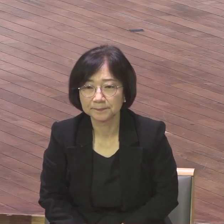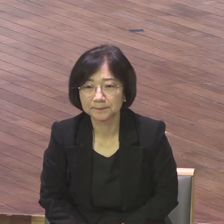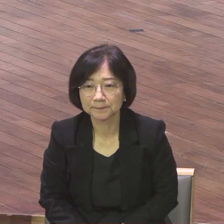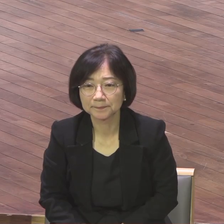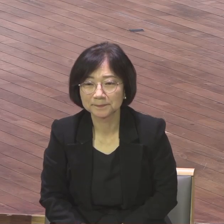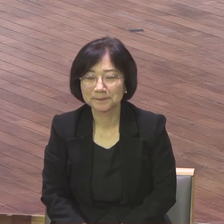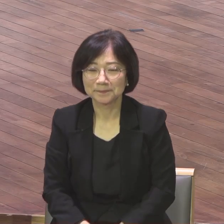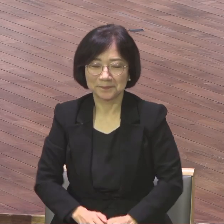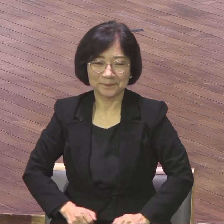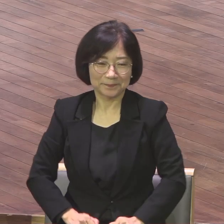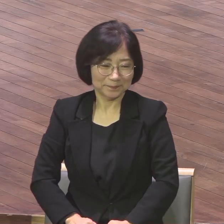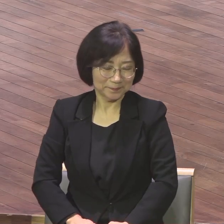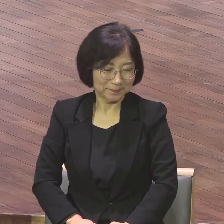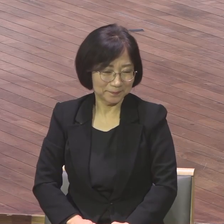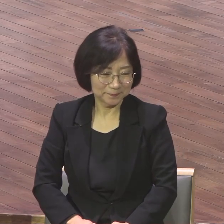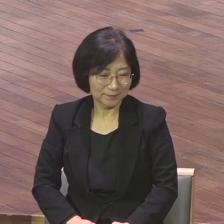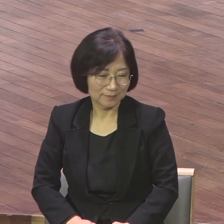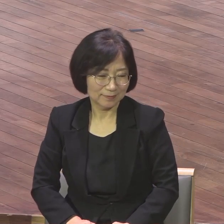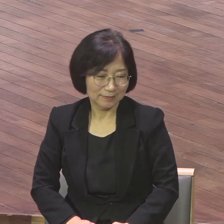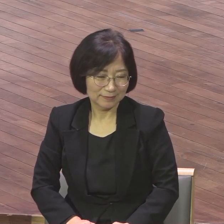여러분이 기대도 안 했던